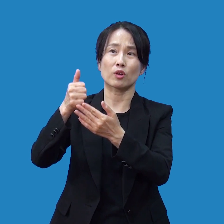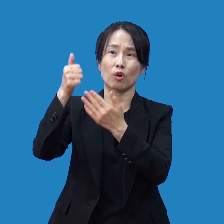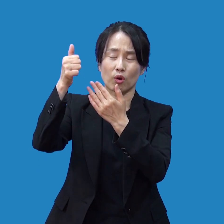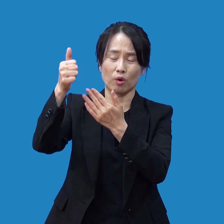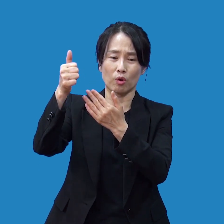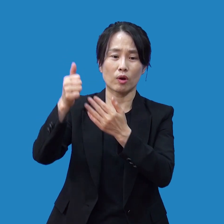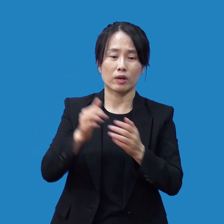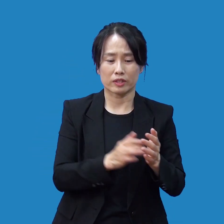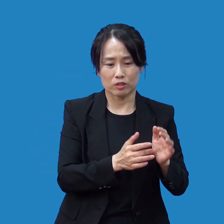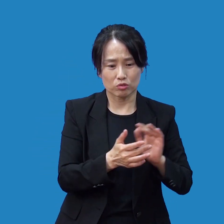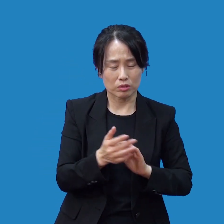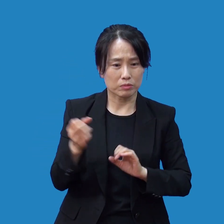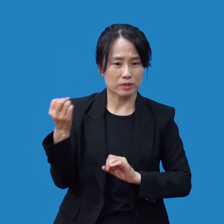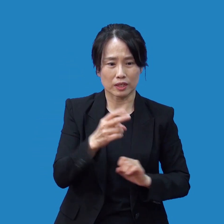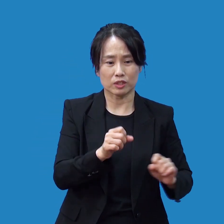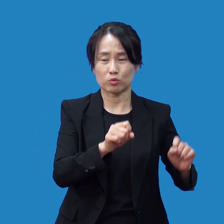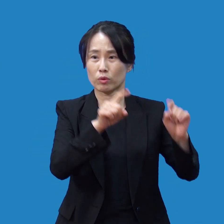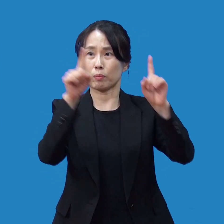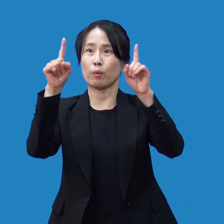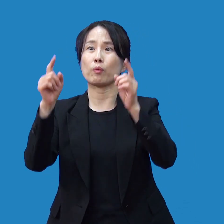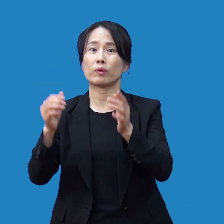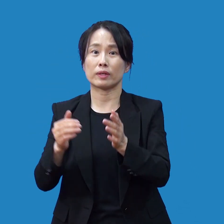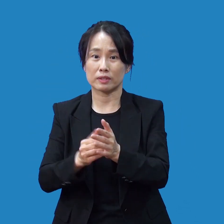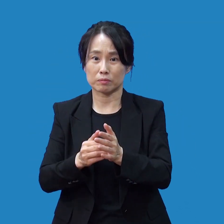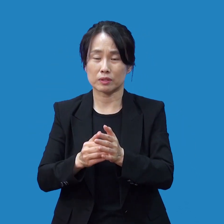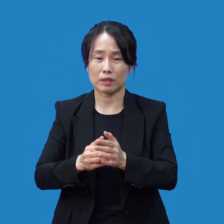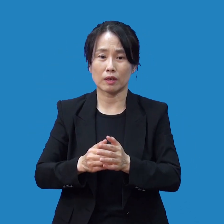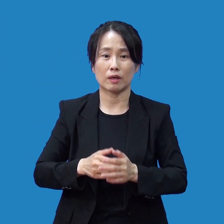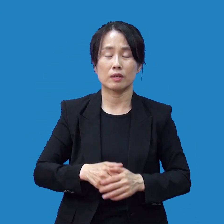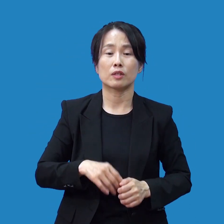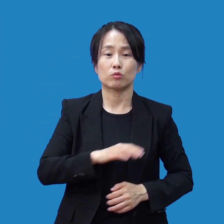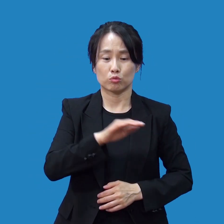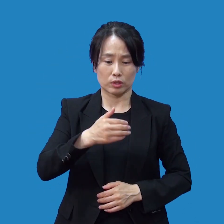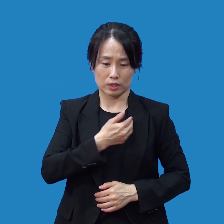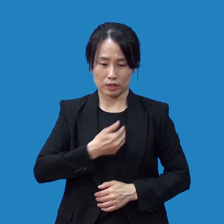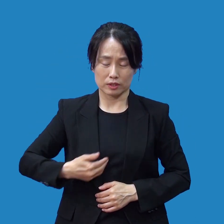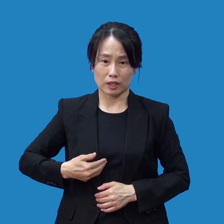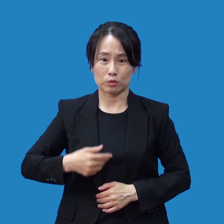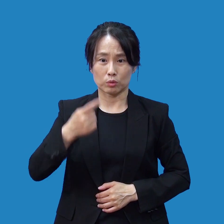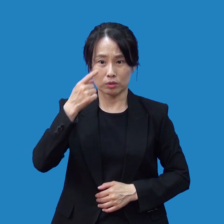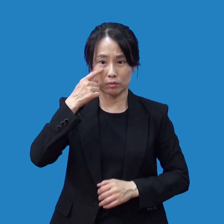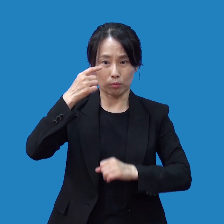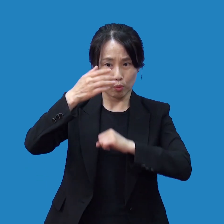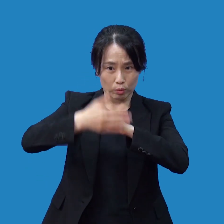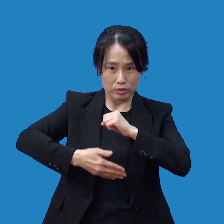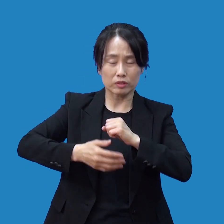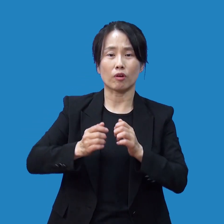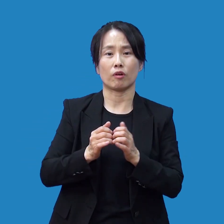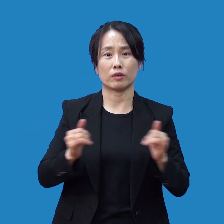그리고 우리 모두가 이 일의 증언이다, 증인이다, 이렇게 선포하는 것을 보게 됩니다.